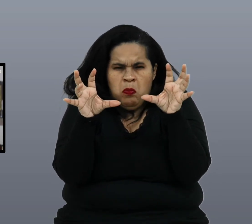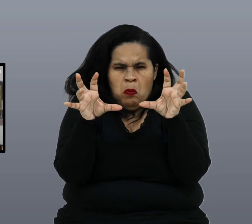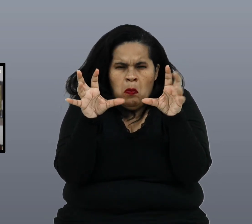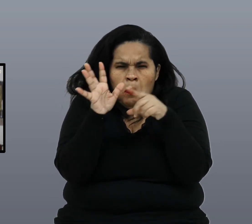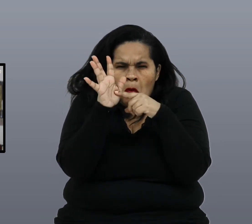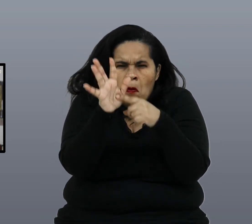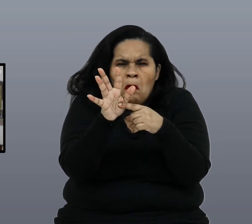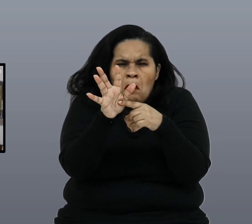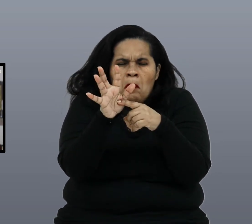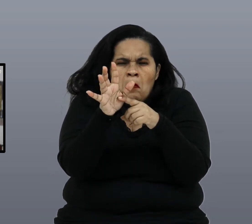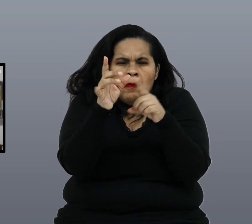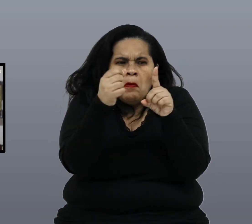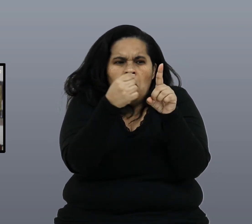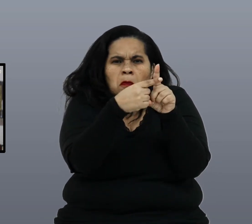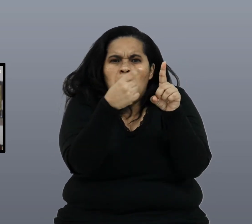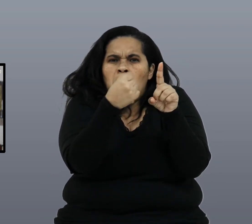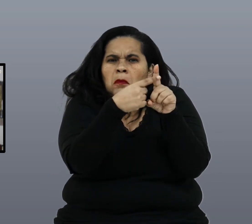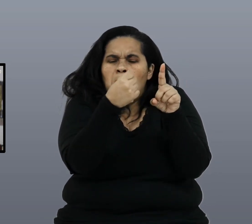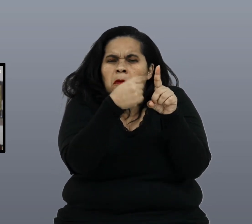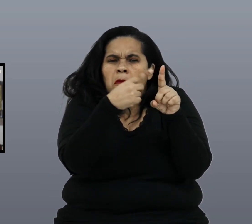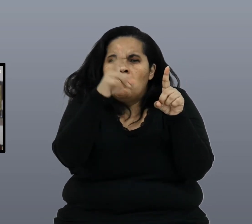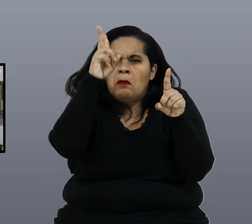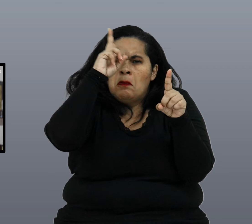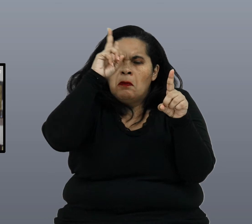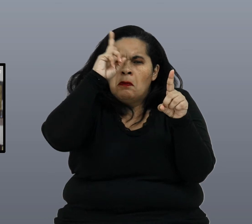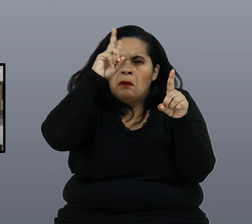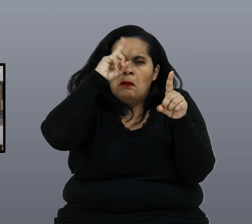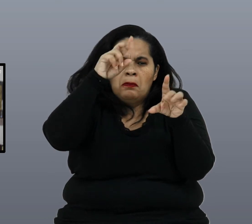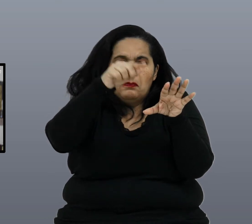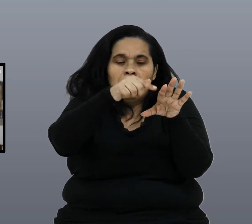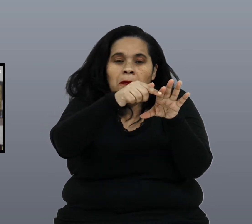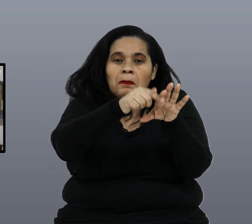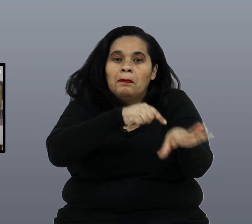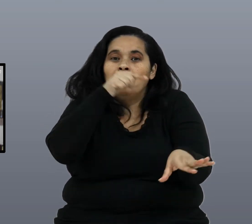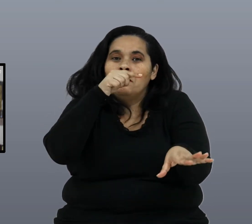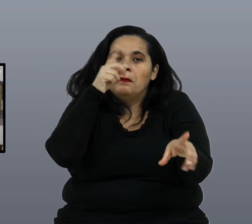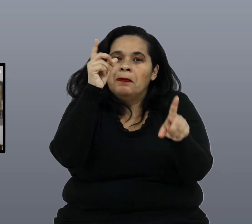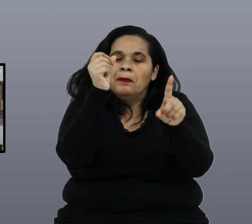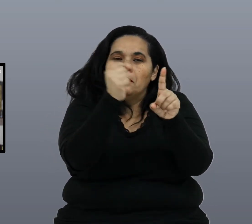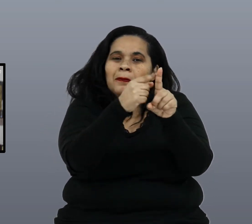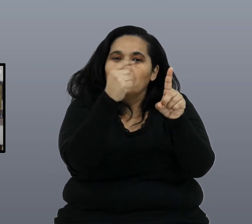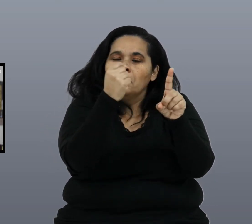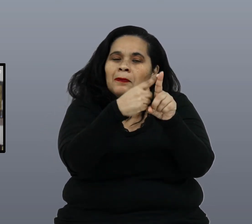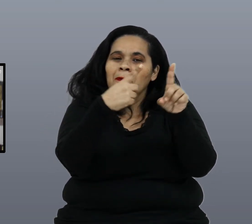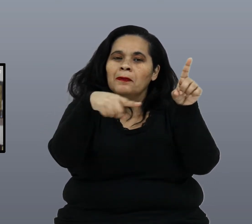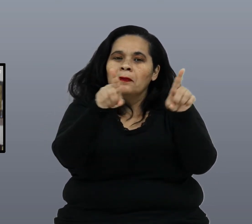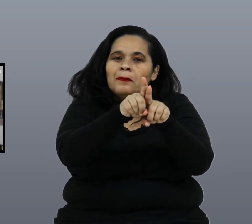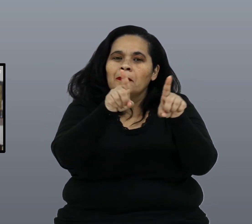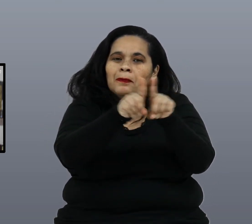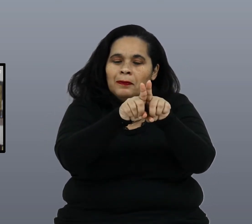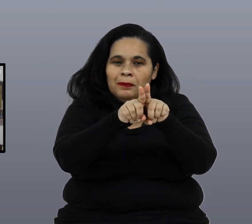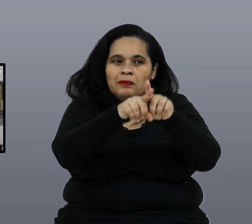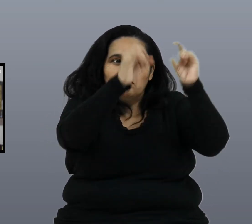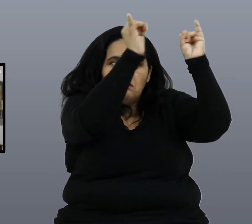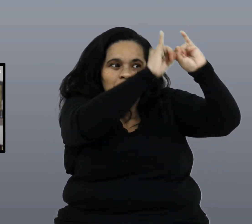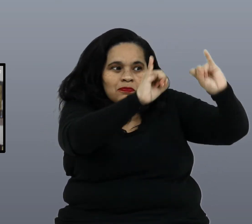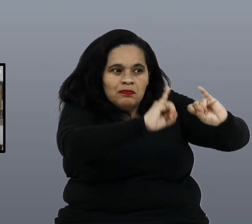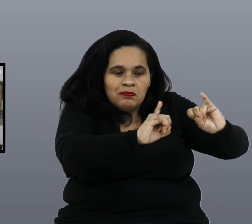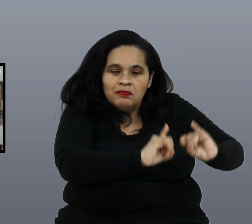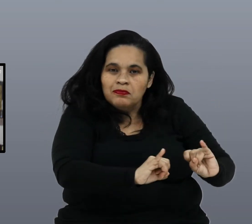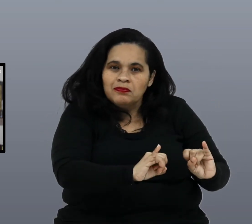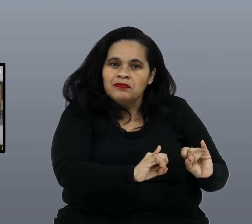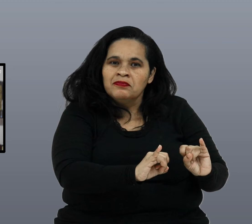ferro, que faz a gente lembrar do pé de ferro, né, lá da estátua, né, é